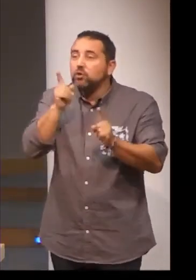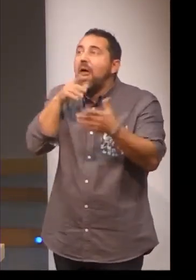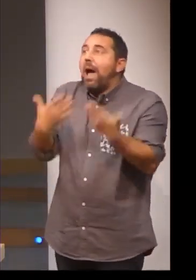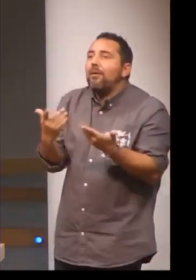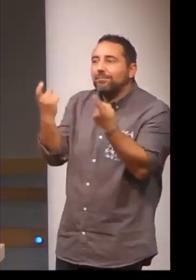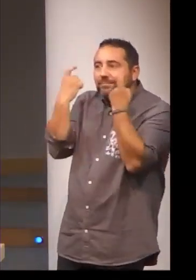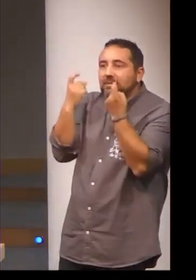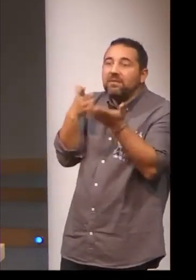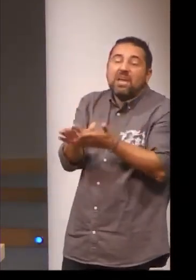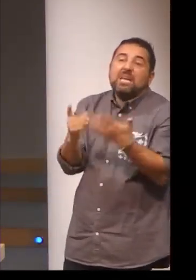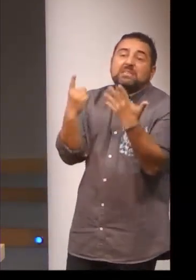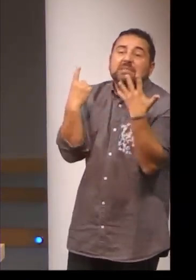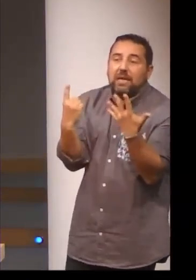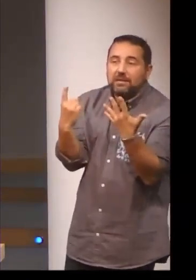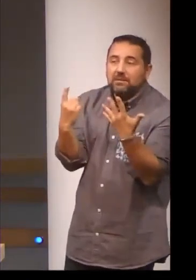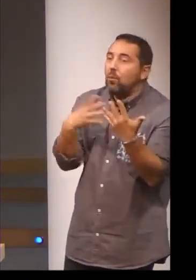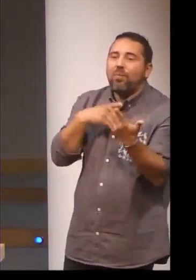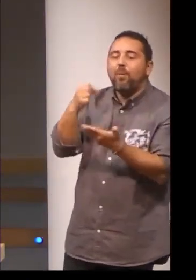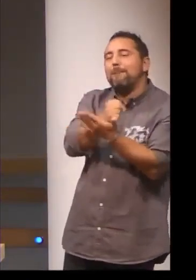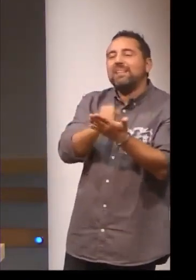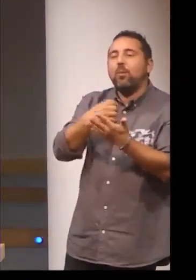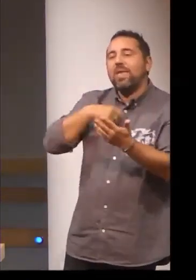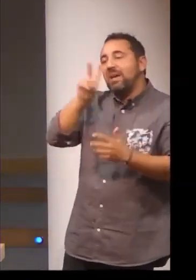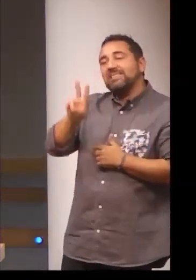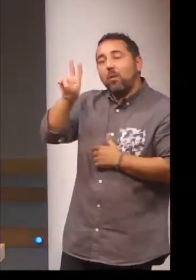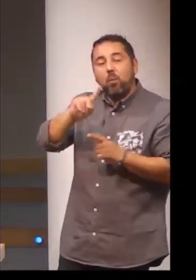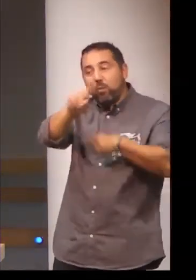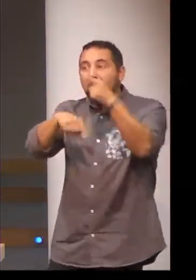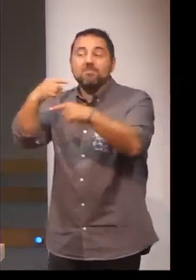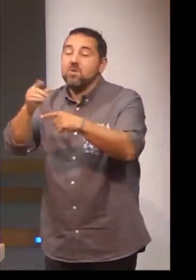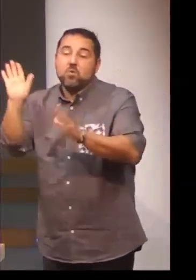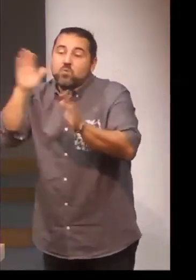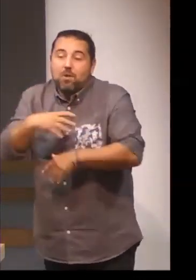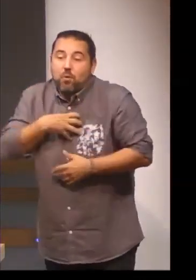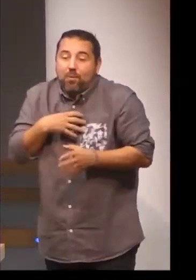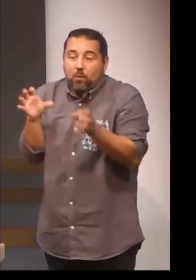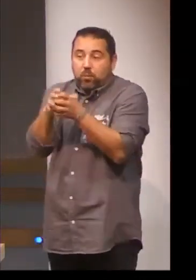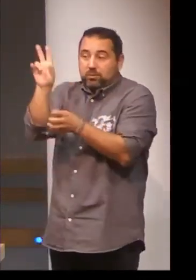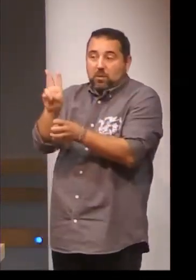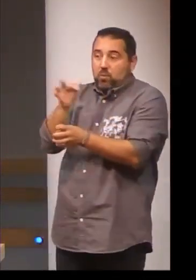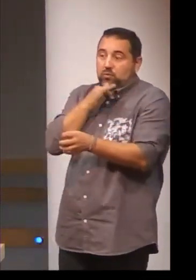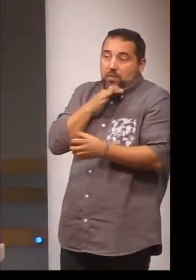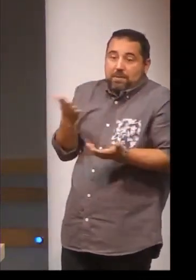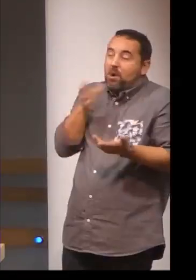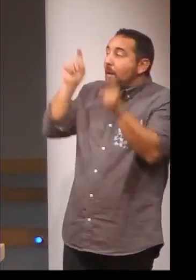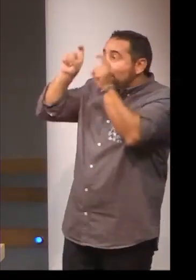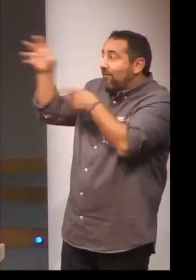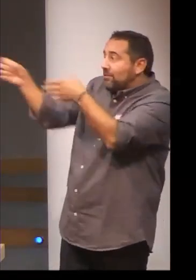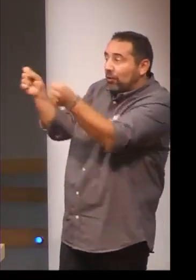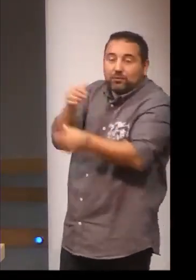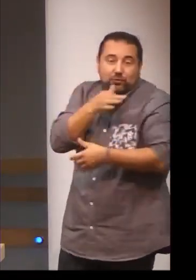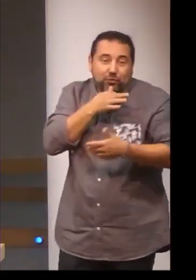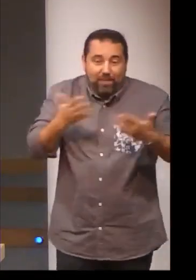es decir, ahora mismo seis. No podemos matricular de asignaturas de segundo, puesto que por no tener en ese sentido todavía no tenemos ni docentes. Ahora mismo